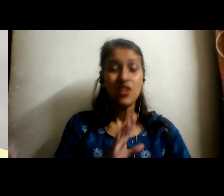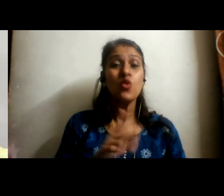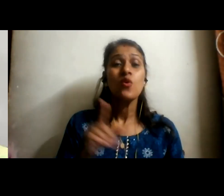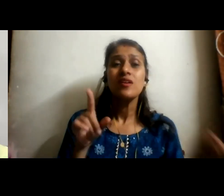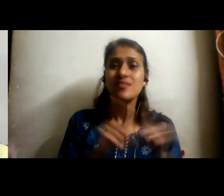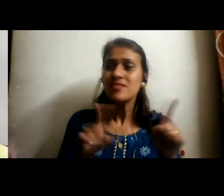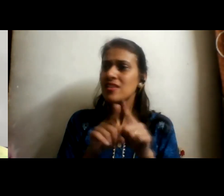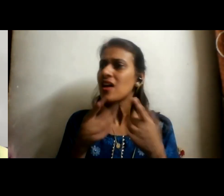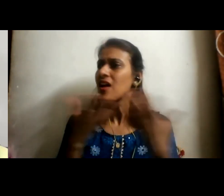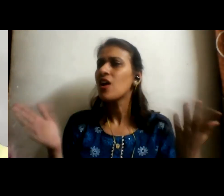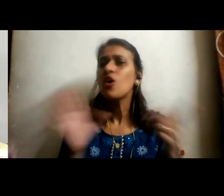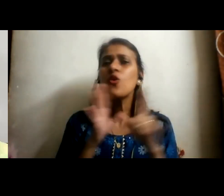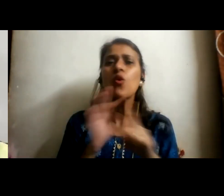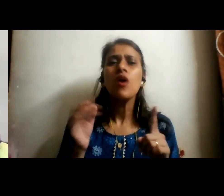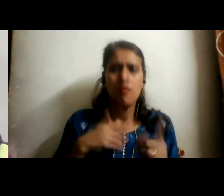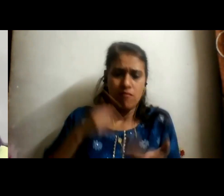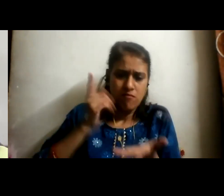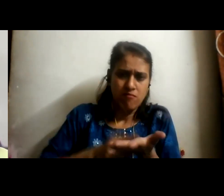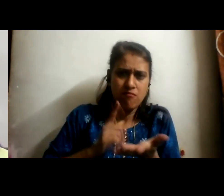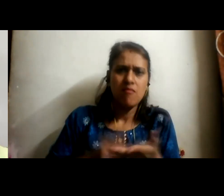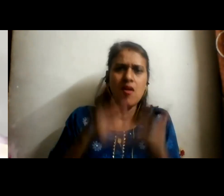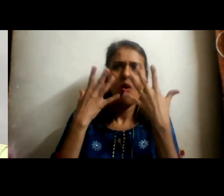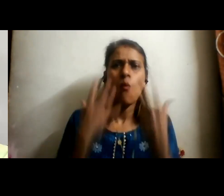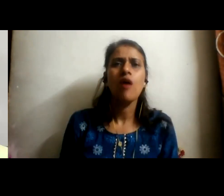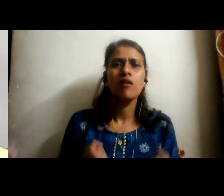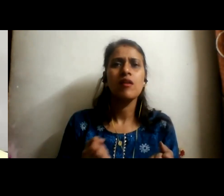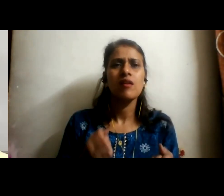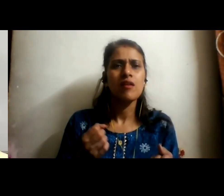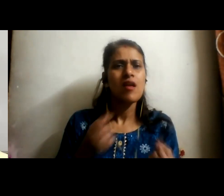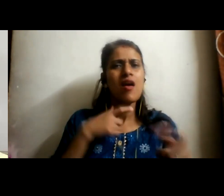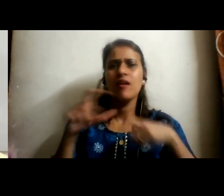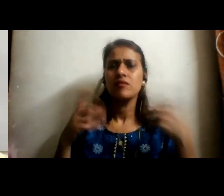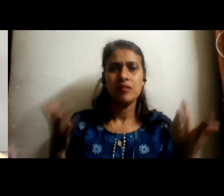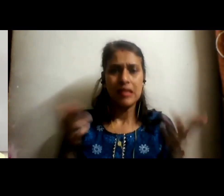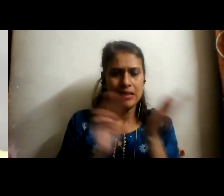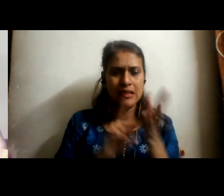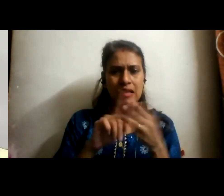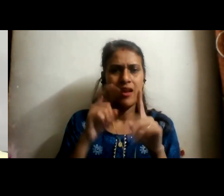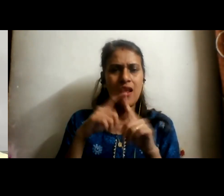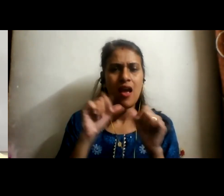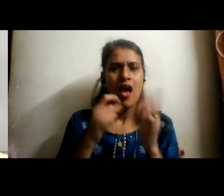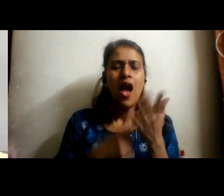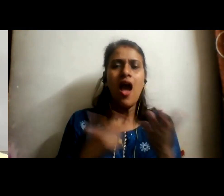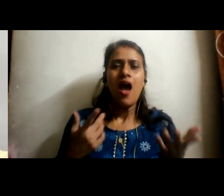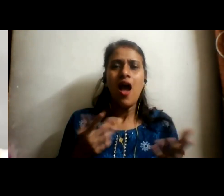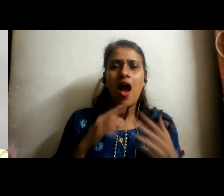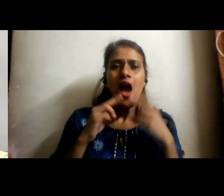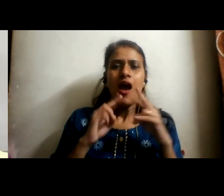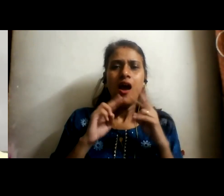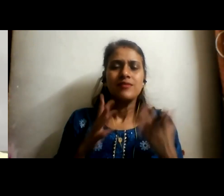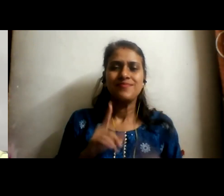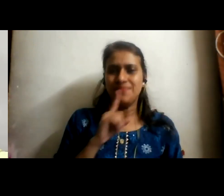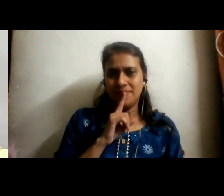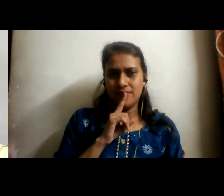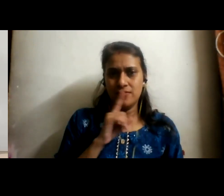बोल अपने हक के लिए या अपने बोल नहीं पाएंगे, हमारे नीडर मेंबर खुद नहीं बोलते जो बोल सकते, तो हमसे खुद वो